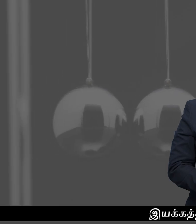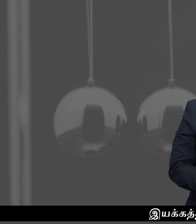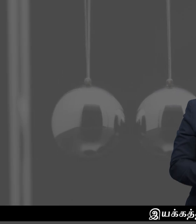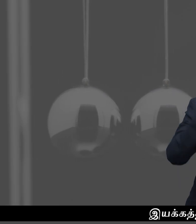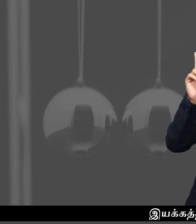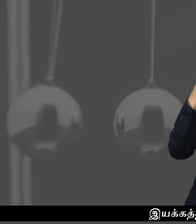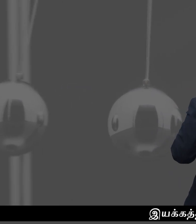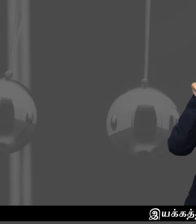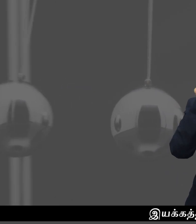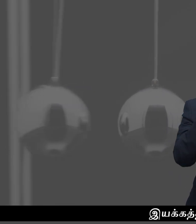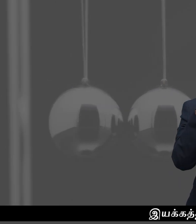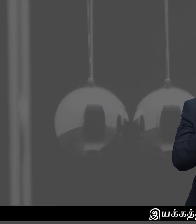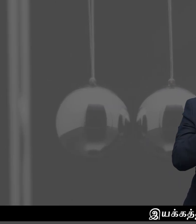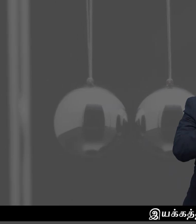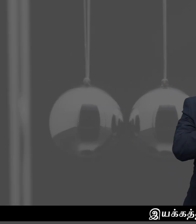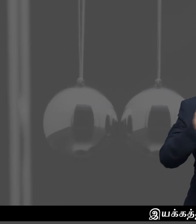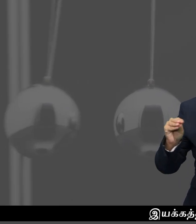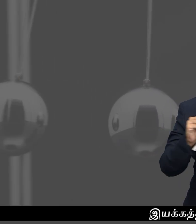இயக்கத்தின் இரண்டாவது விதி